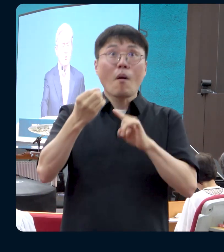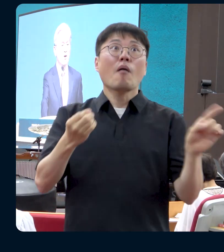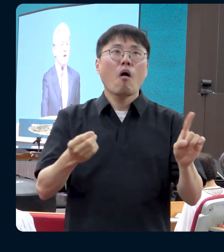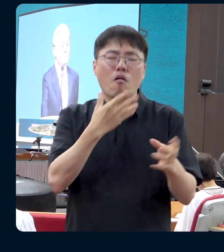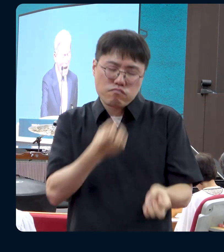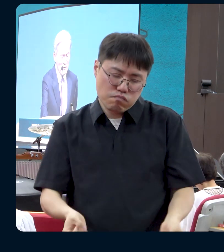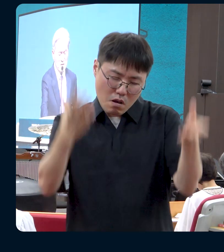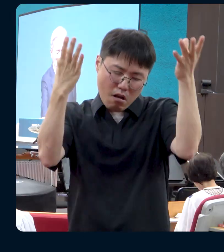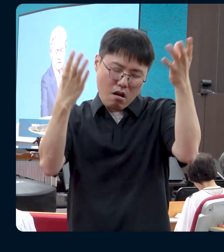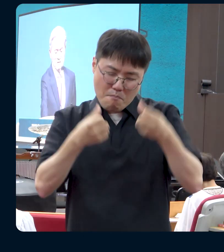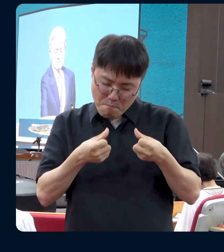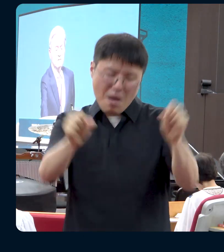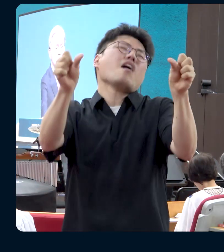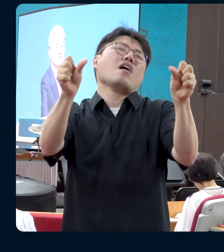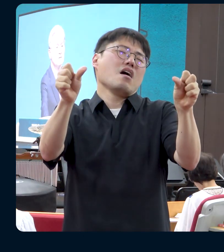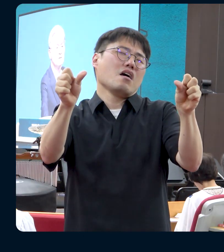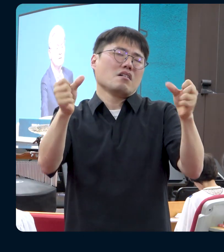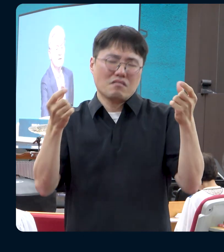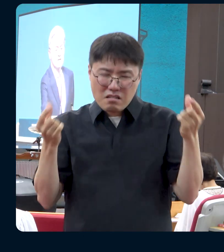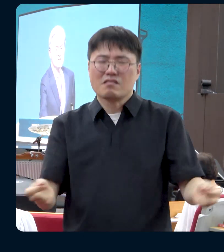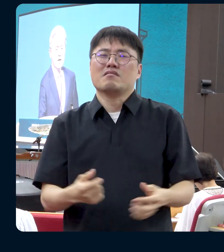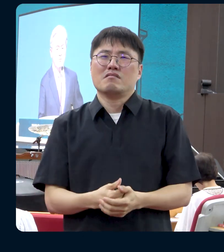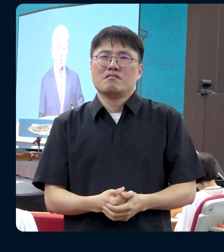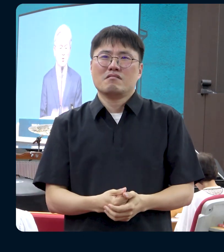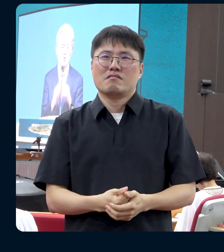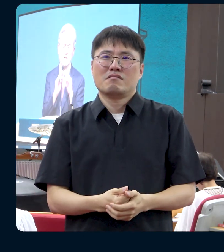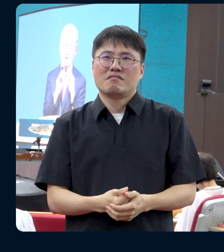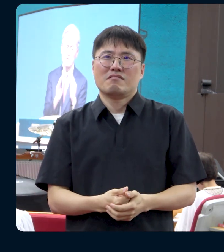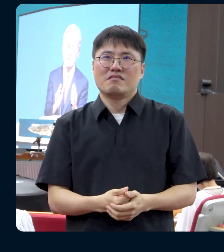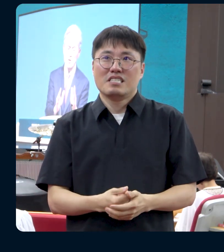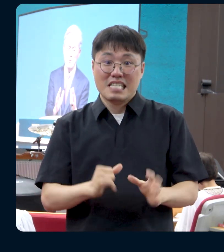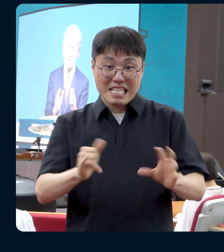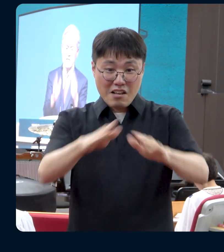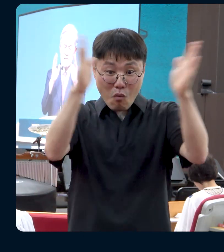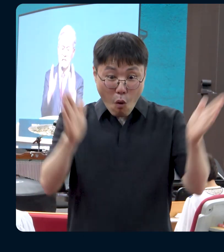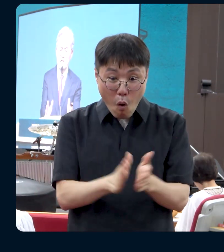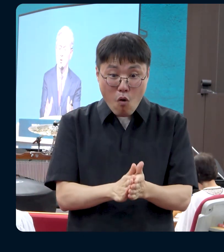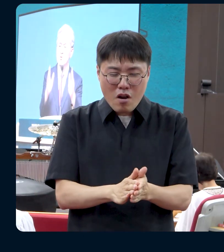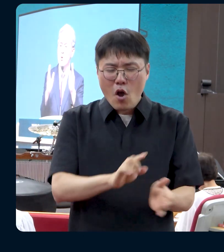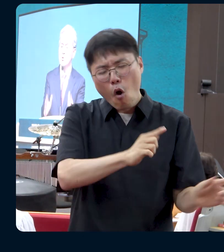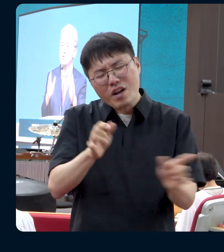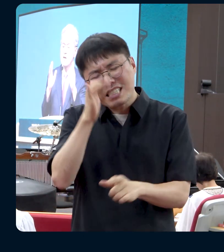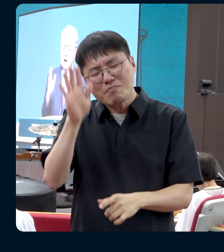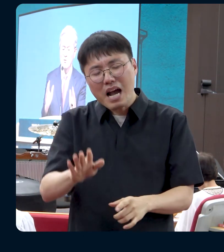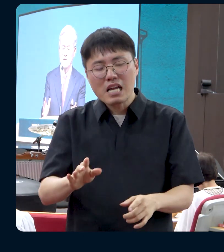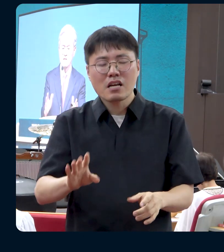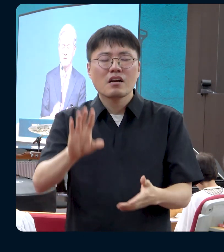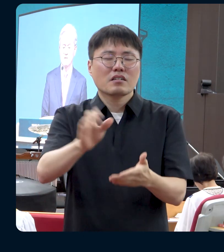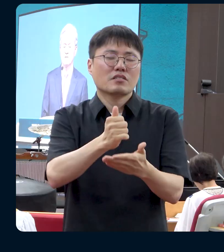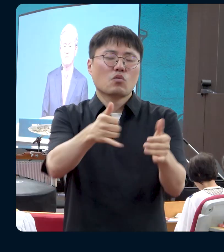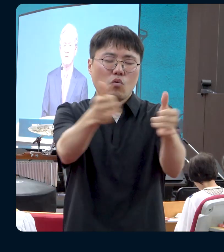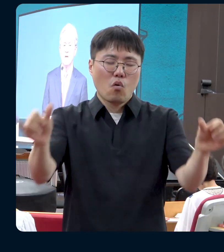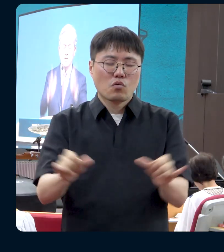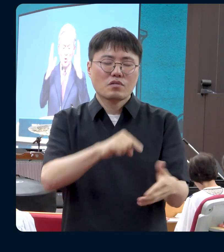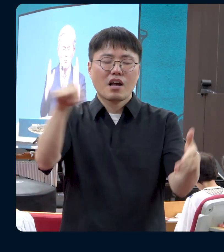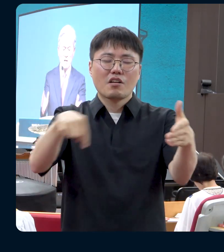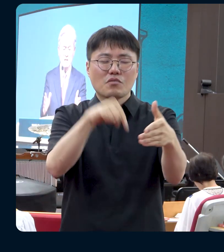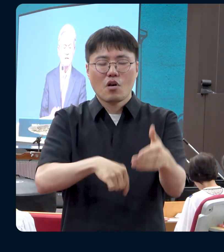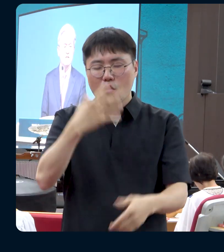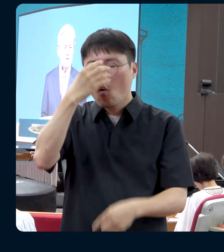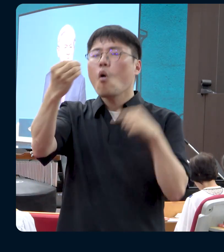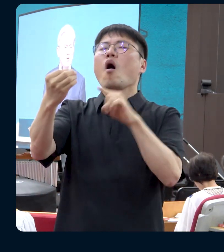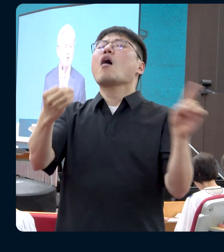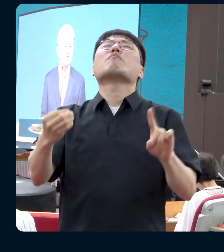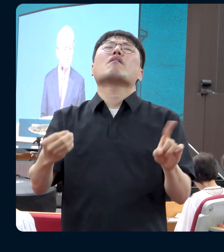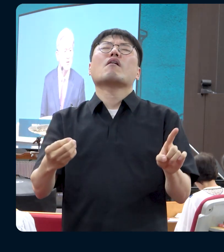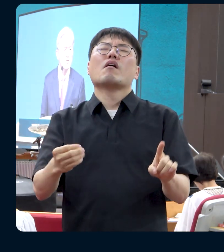교만은 축복의 파괴자입니다. 세상의 모든 것이 다 그렇지만 특별히 그리스도인 공동체 가운데서는 이